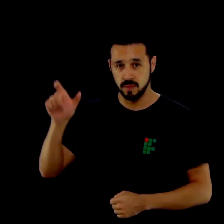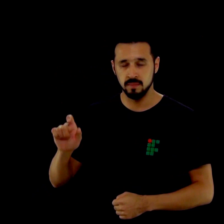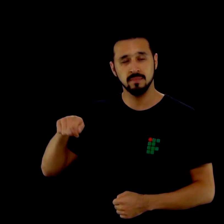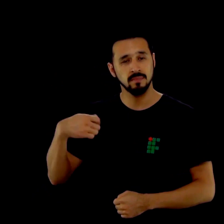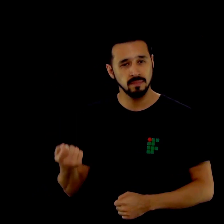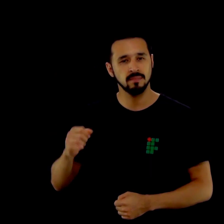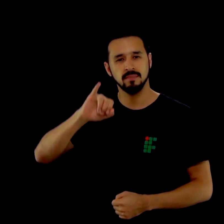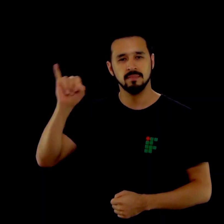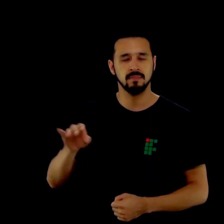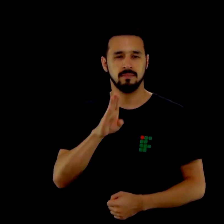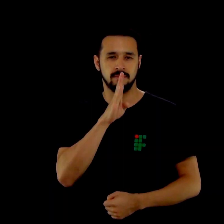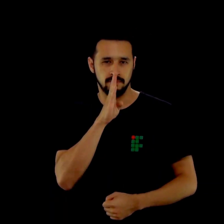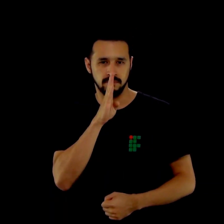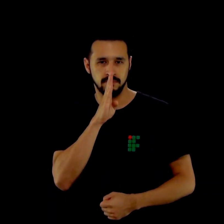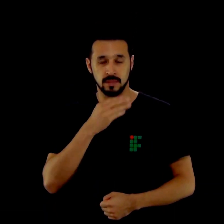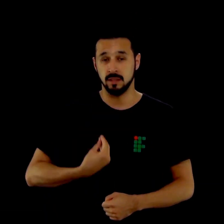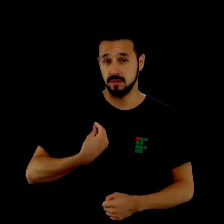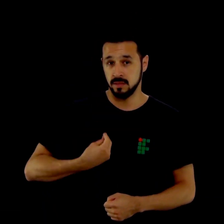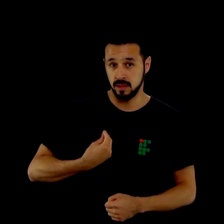John B. Watson,